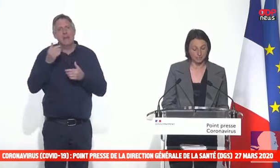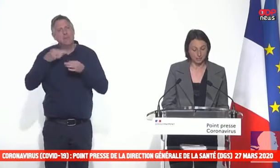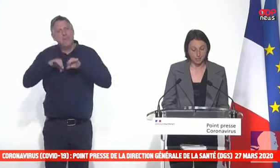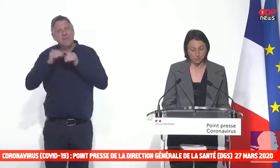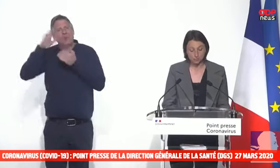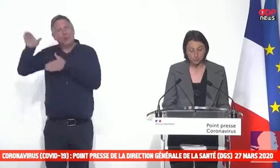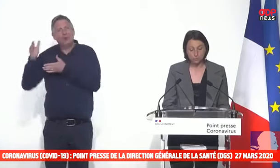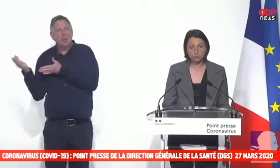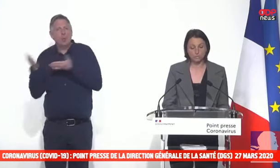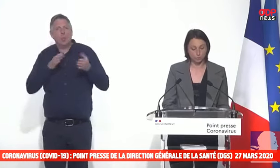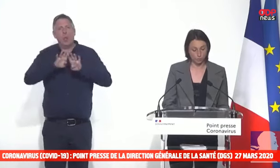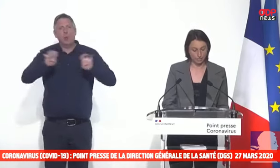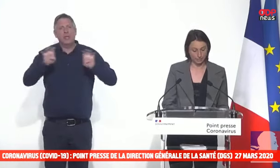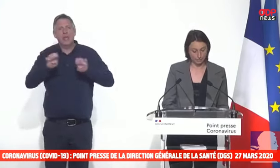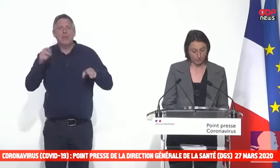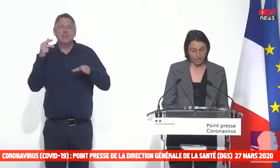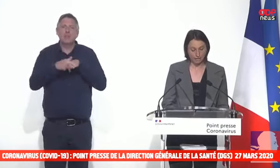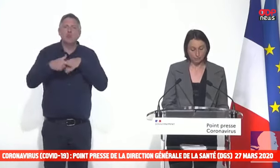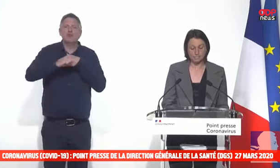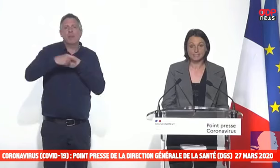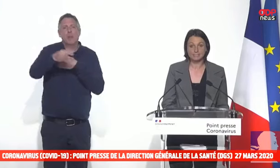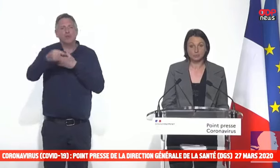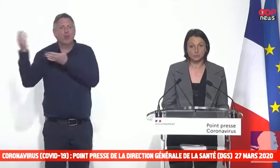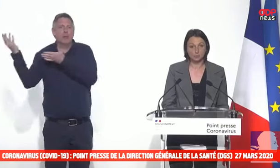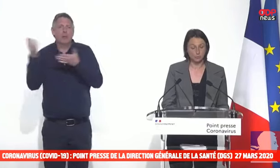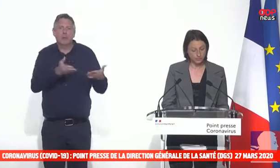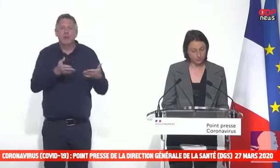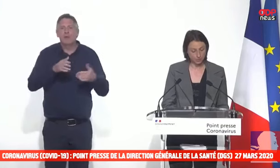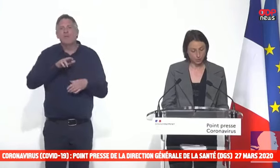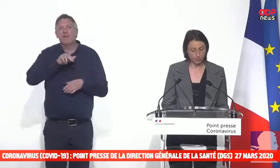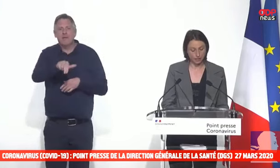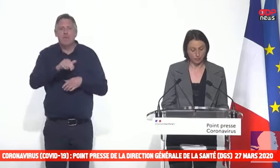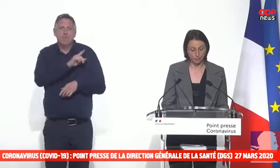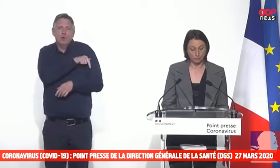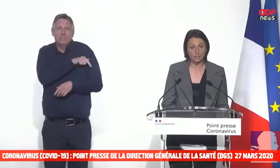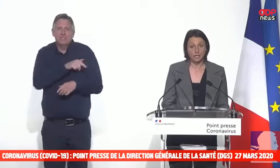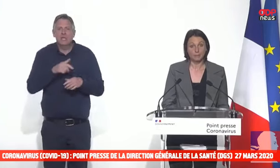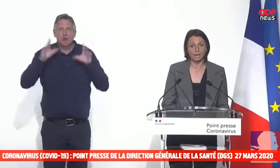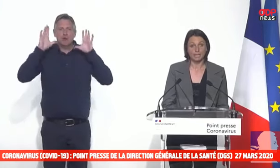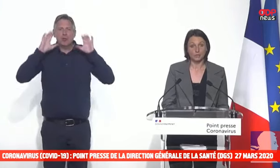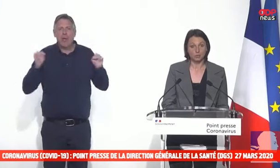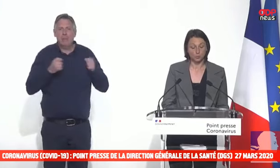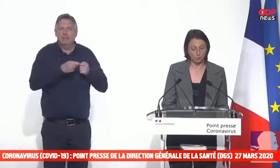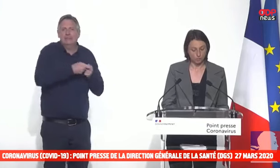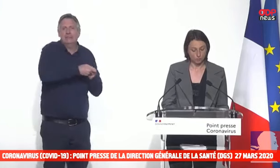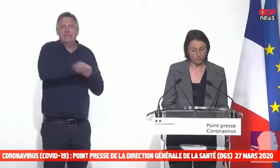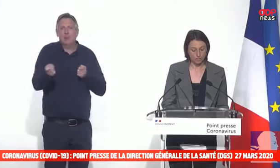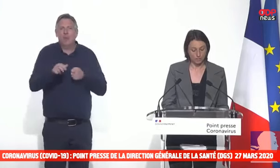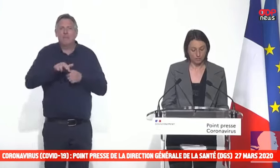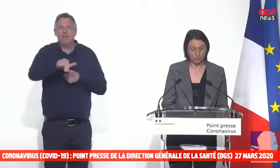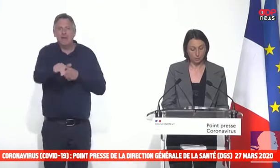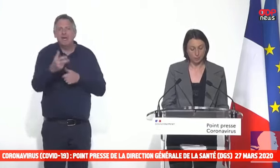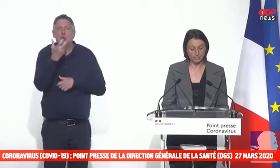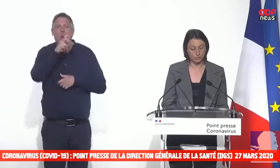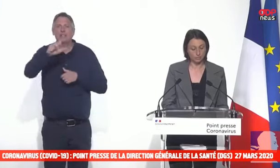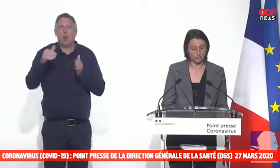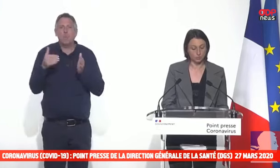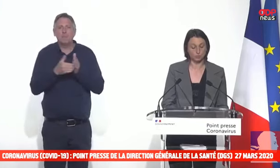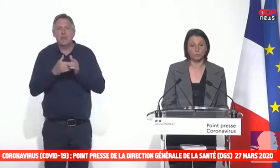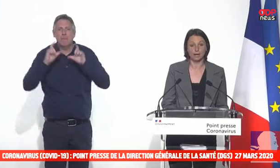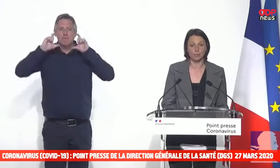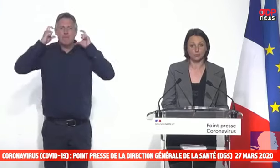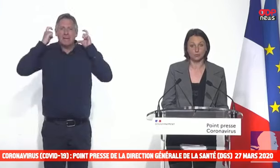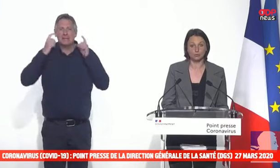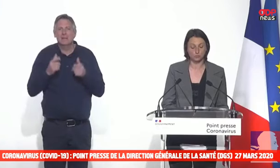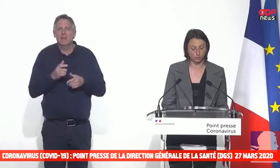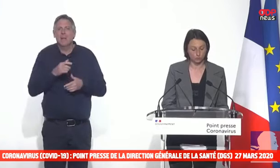ce week-end ou en début de semaine prochaine, avant d'être distribuée aux policiers et aux gendarmes. Par ailleurs, 300 000 masques ont été donnés aujourd'hui